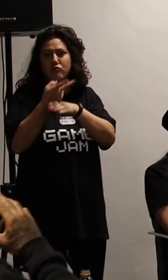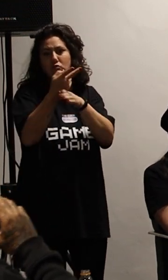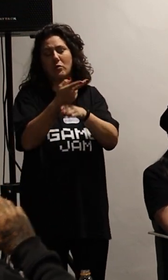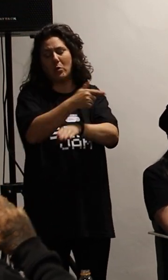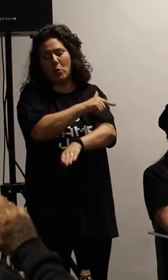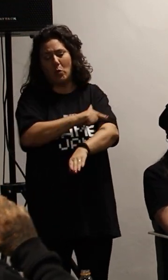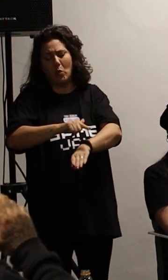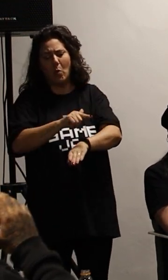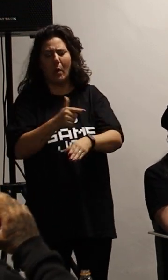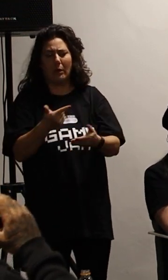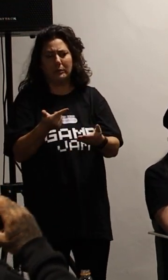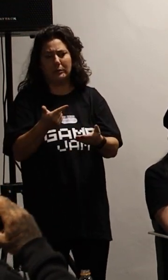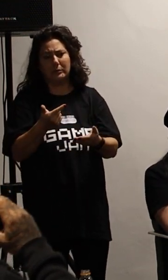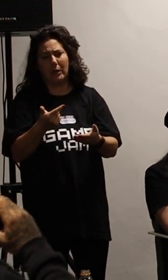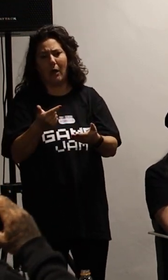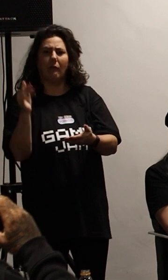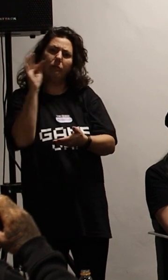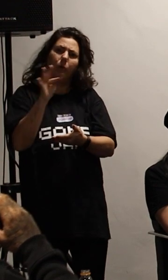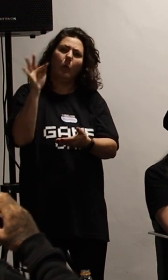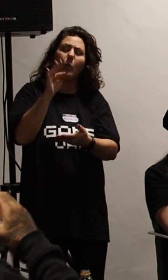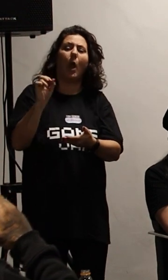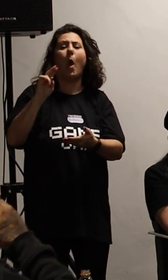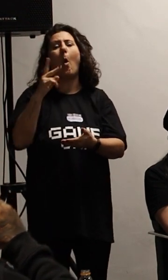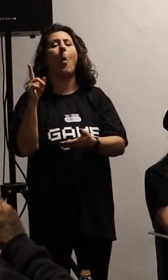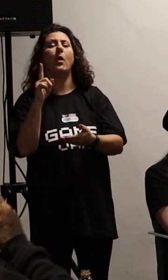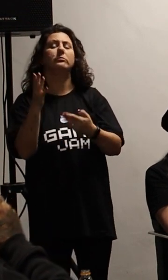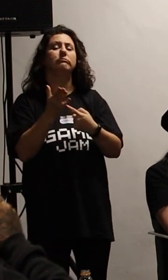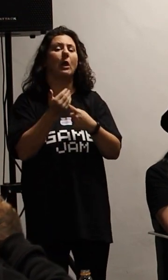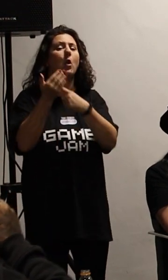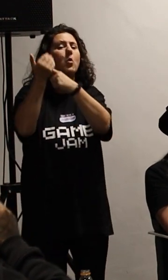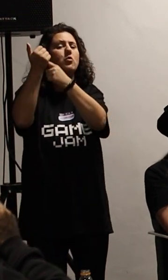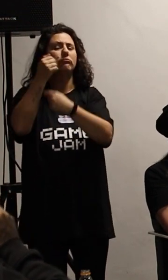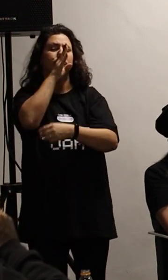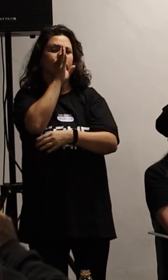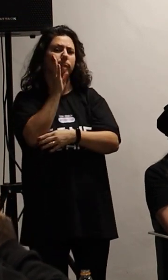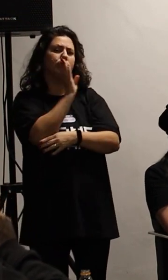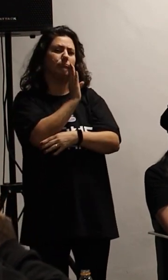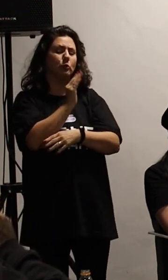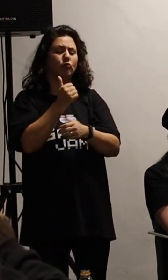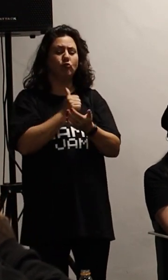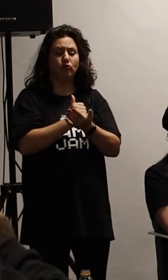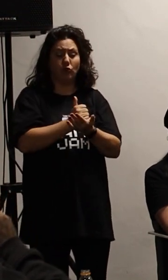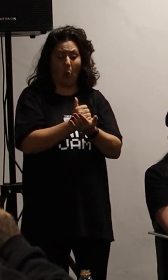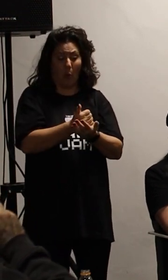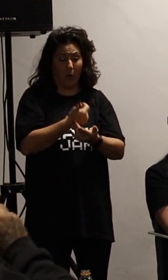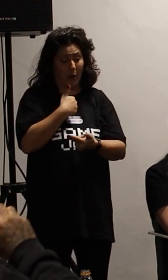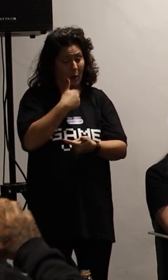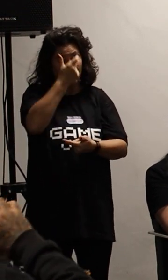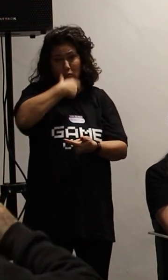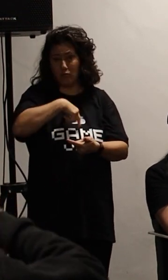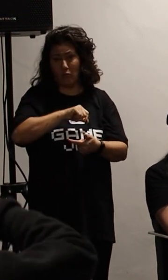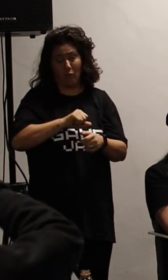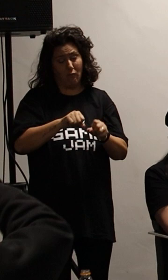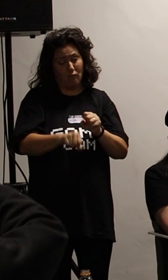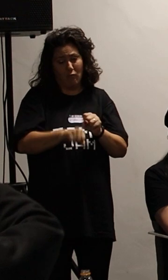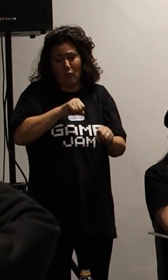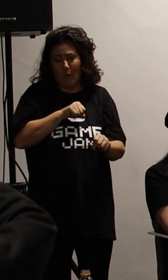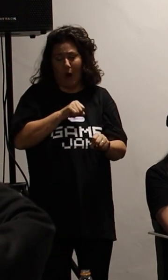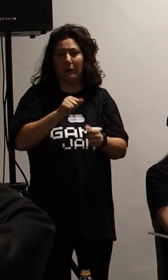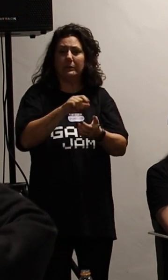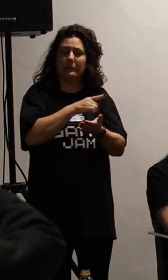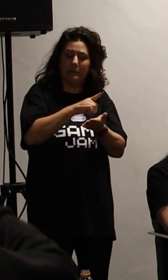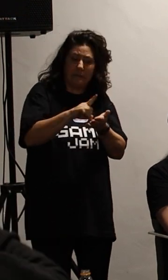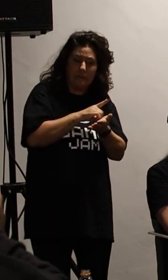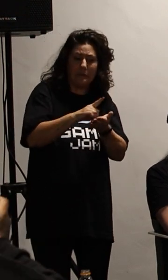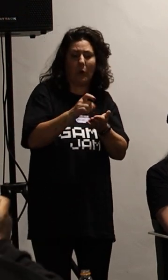formal ou não para a área de tecnologia no geral, mas somente jogos, tá? Eu particularmente eu não sou formada em design de jogos, eu